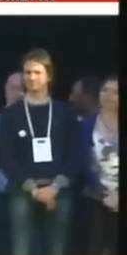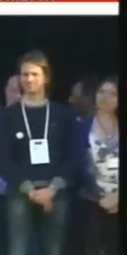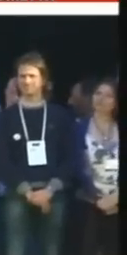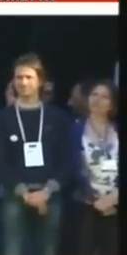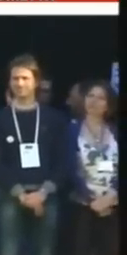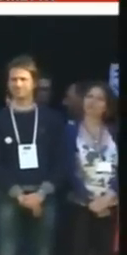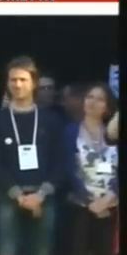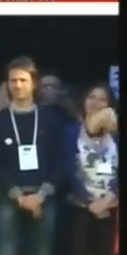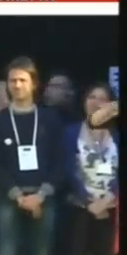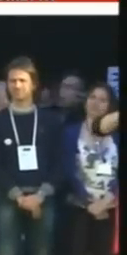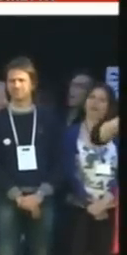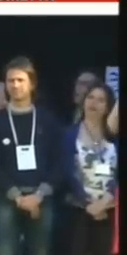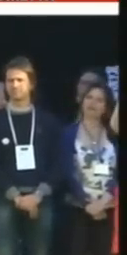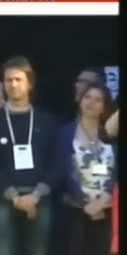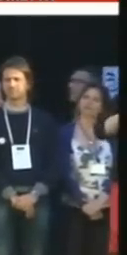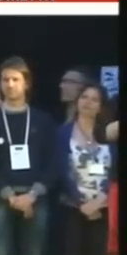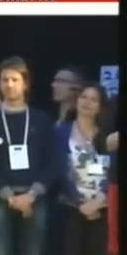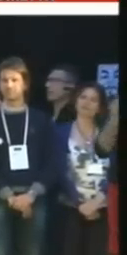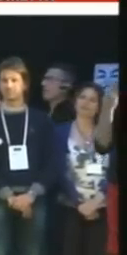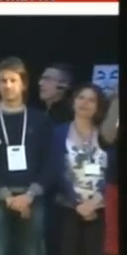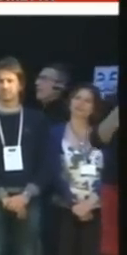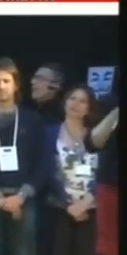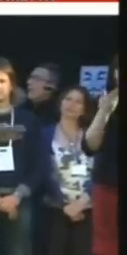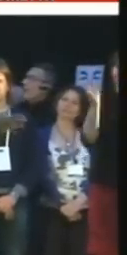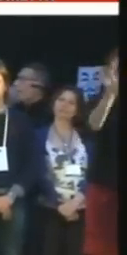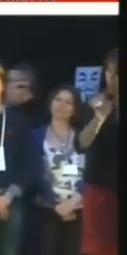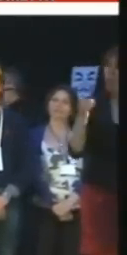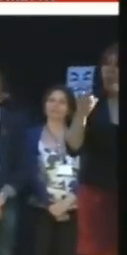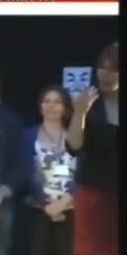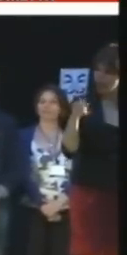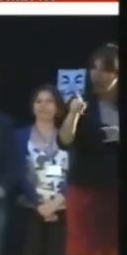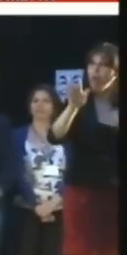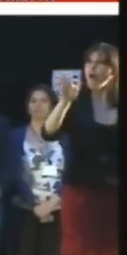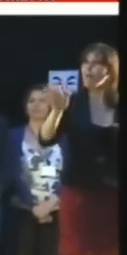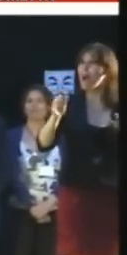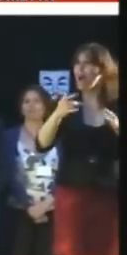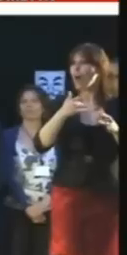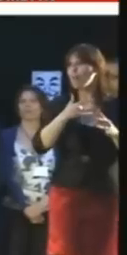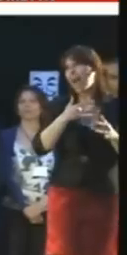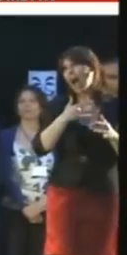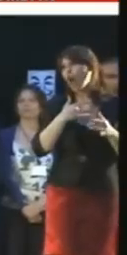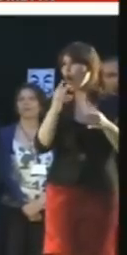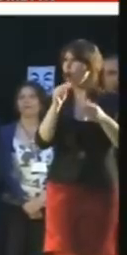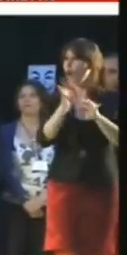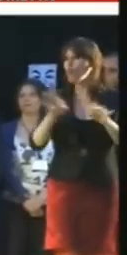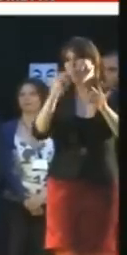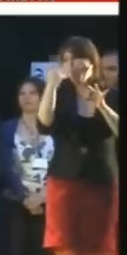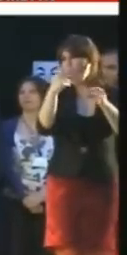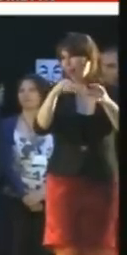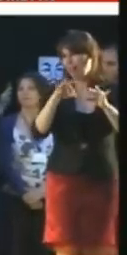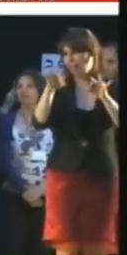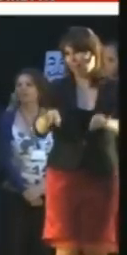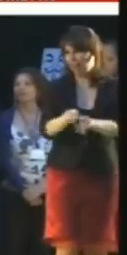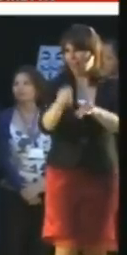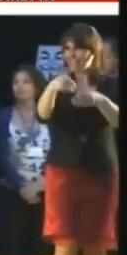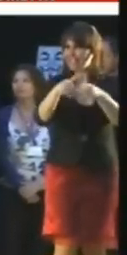votare, 2 milioni di italiani, vanno a votare le europee, ma votano in bianco o schede nulle. Vuol dire che vanno